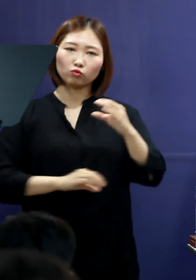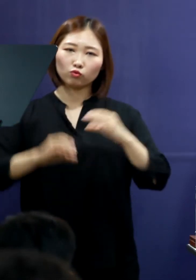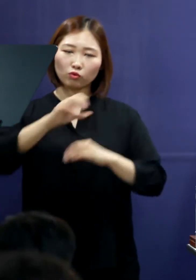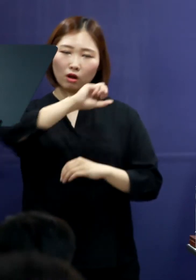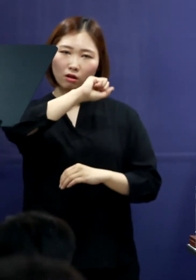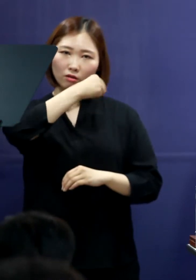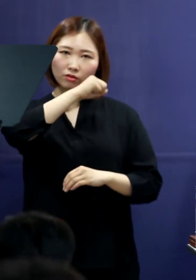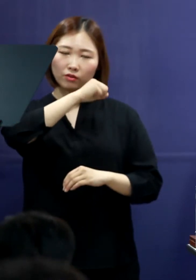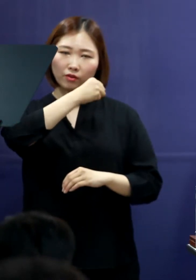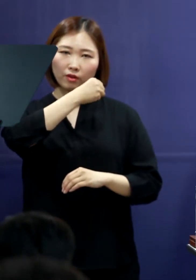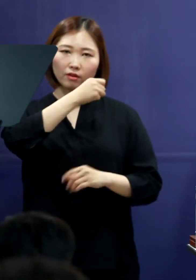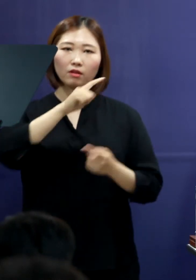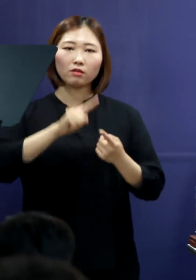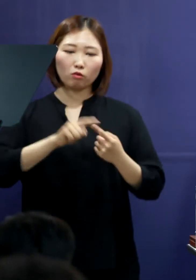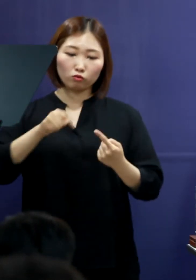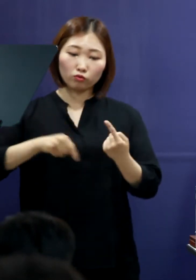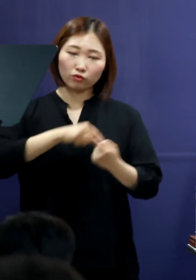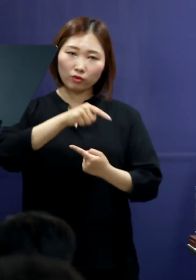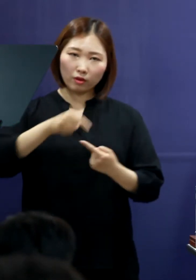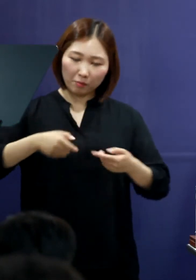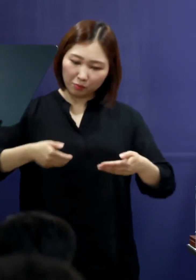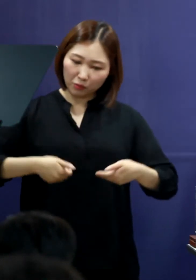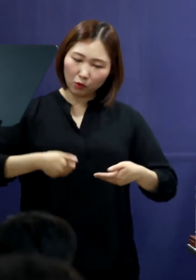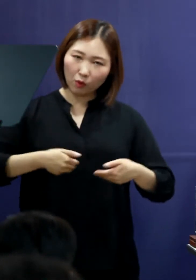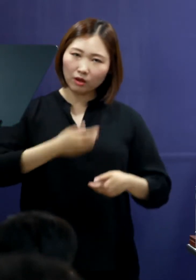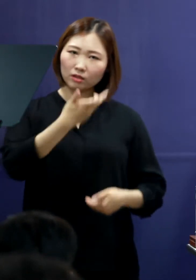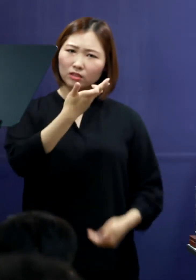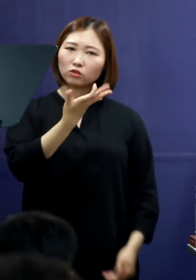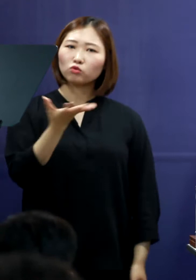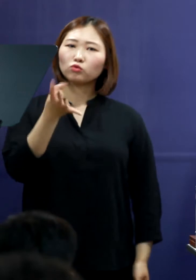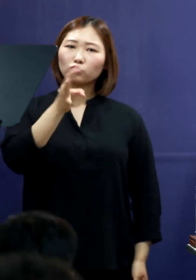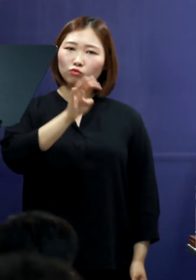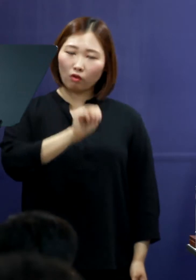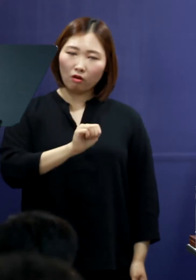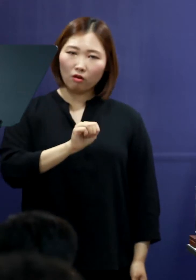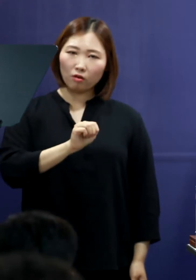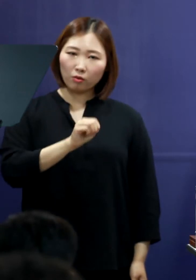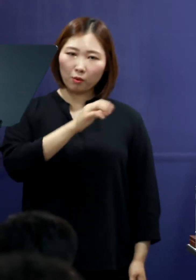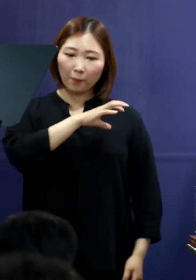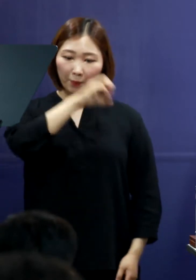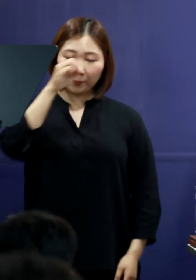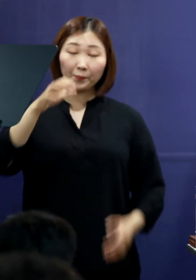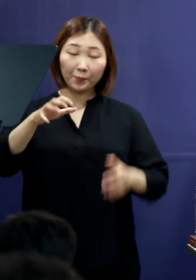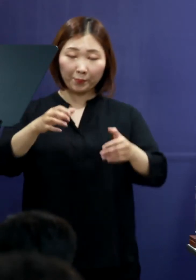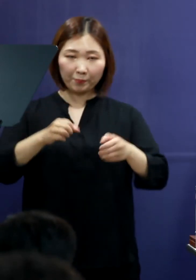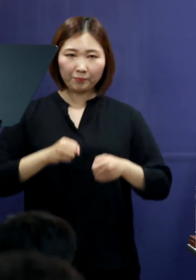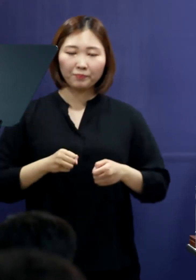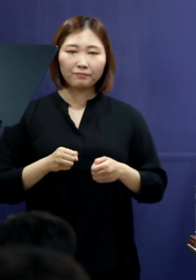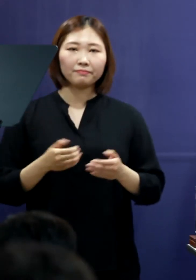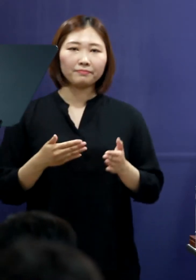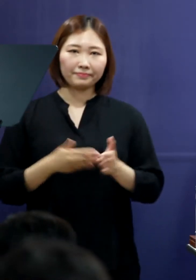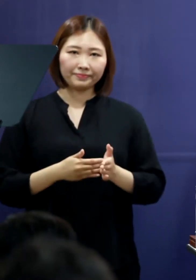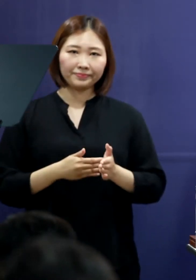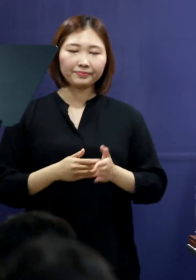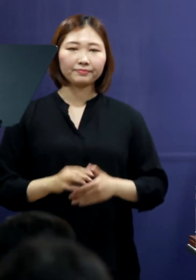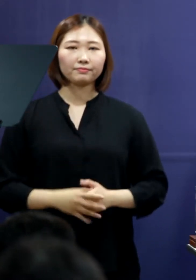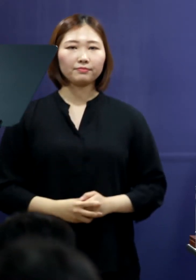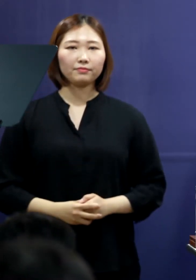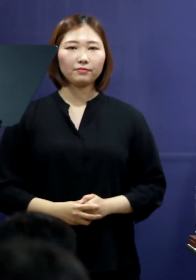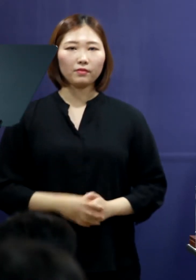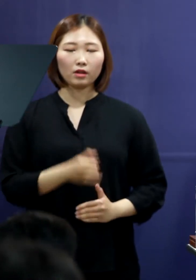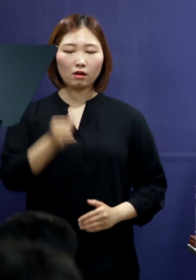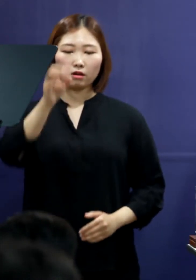사회서비스원 설립과 운영에 필요한 19억 8천만 원의 예산도 확보를 하였습니다. 이